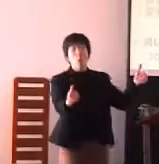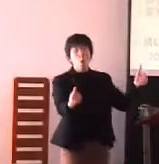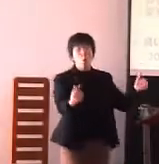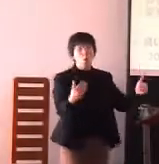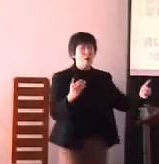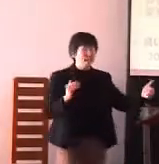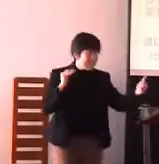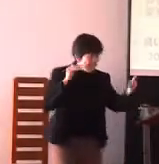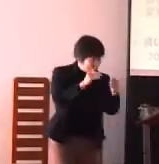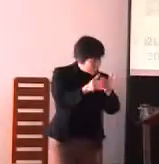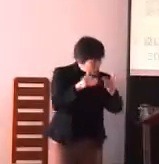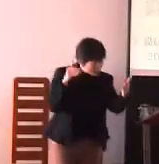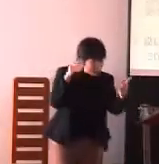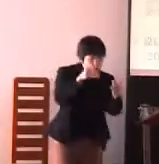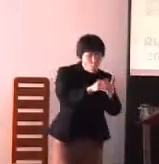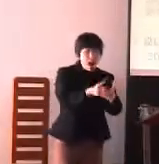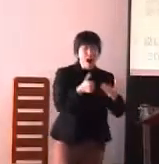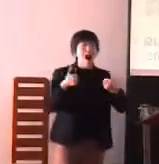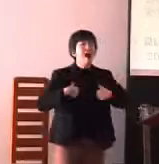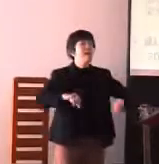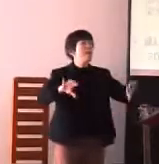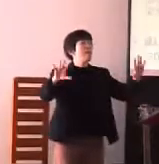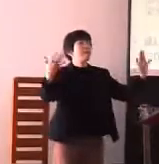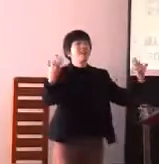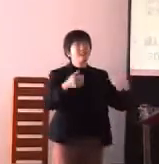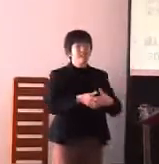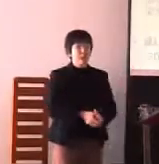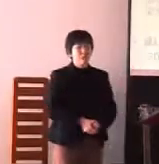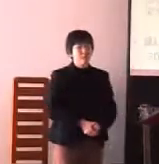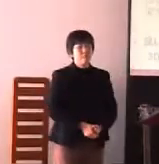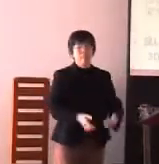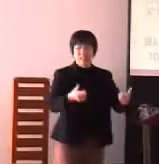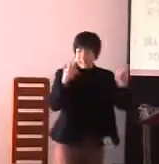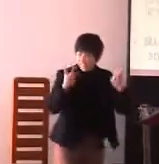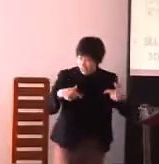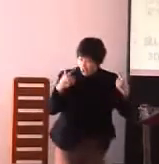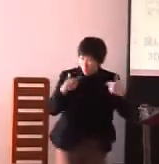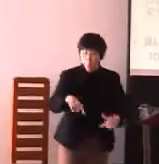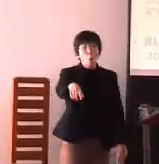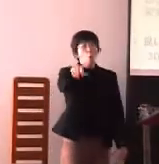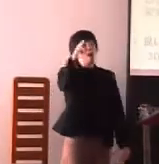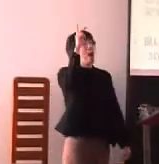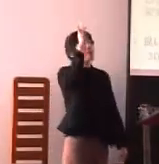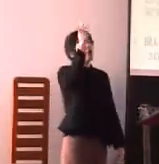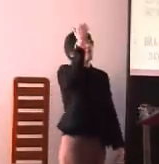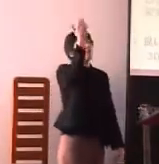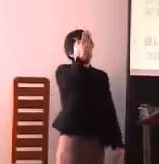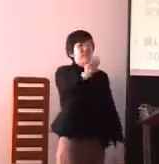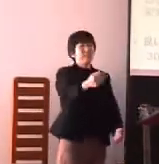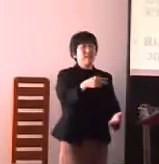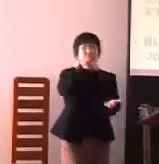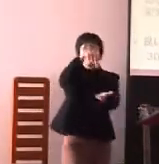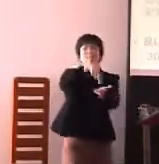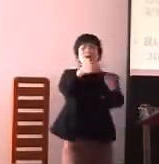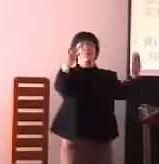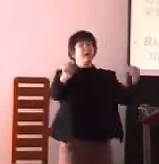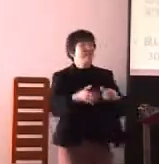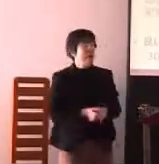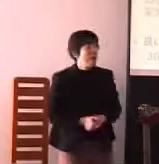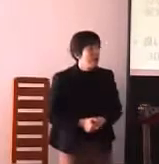も神様の前に立ってだからモーセは最後の最